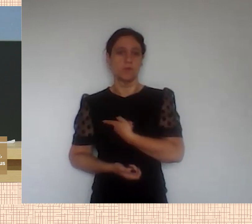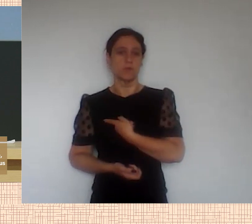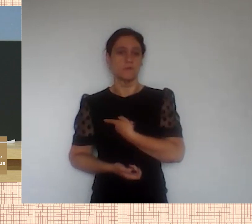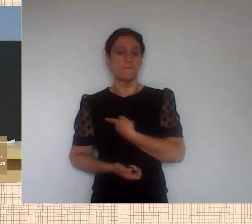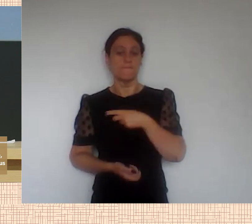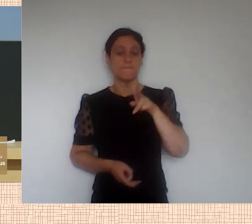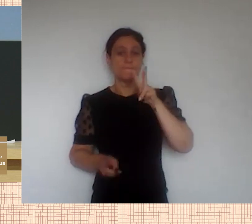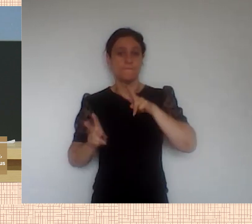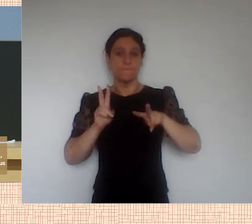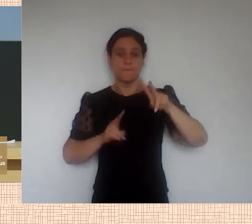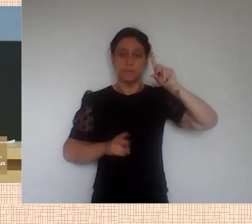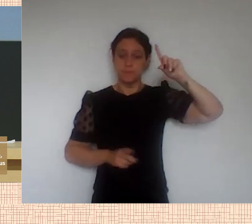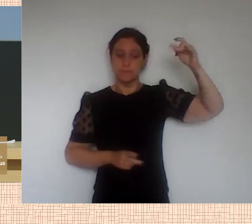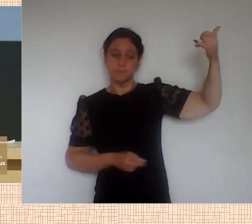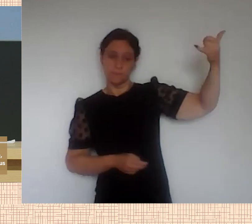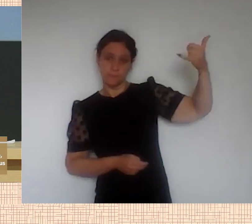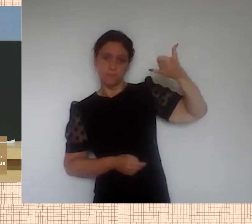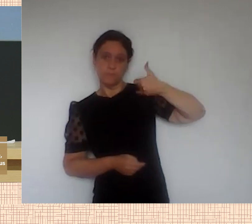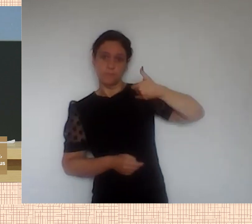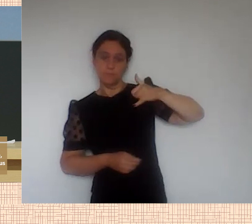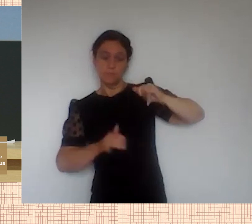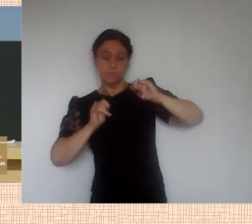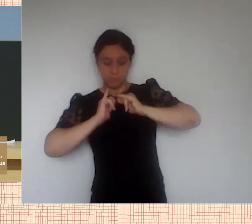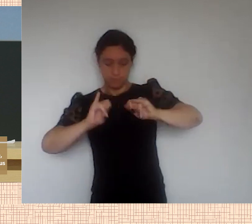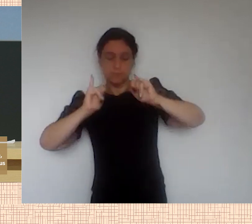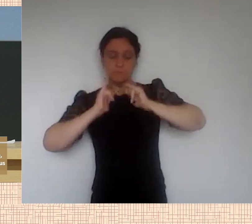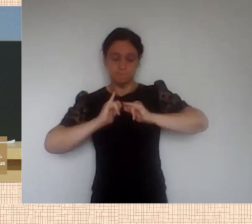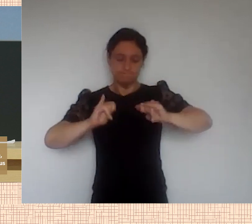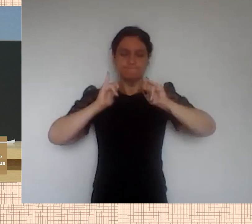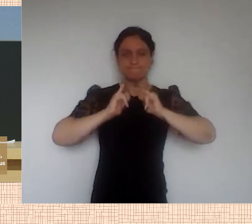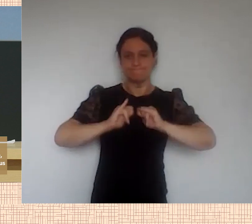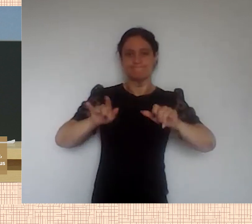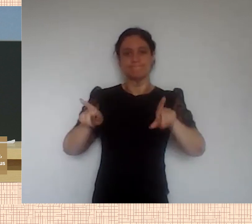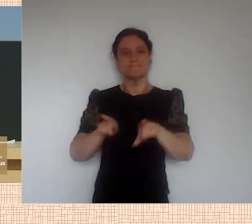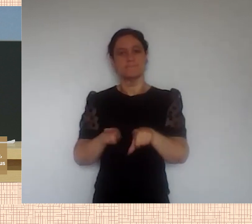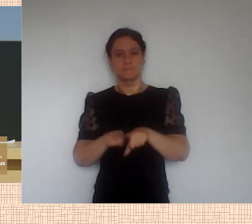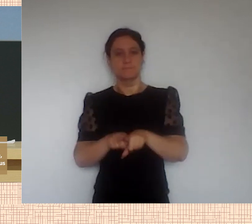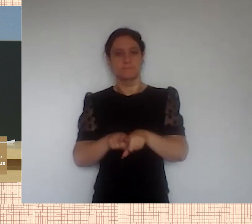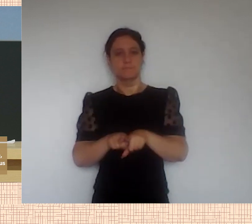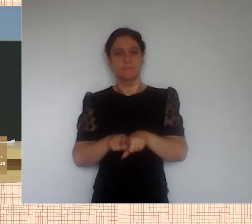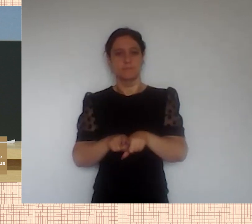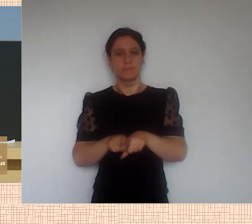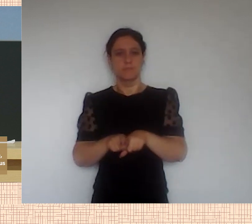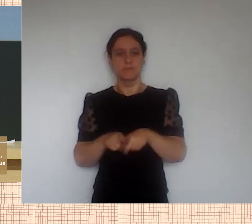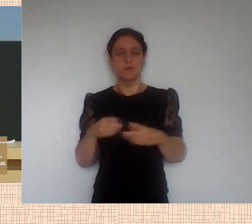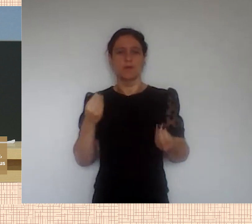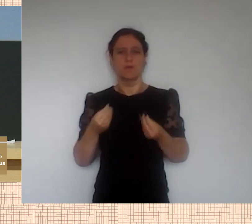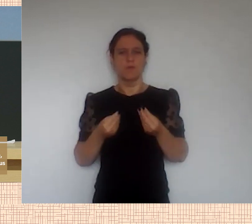trazer esse Cristo novamente para a igreja? Anunciando a palavra.